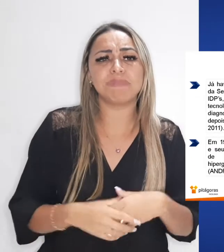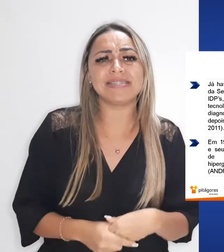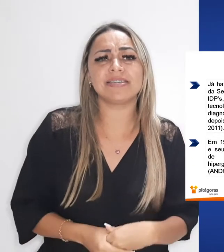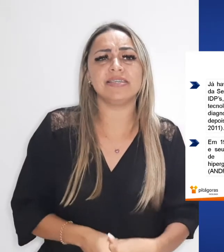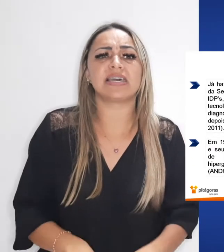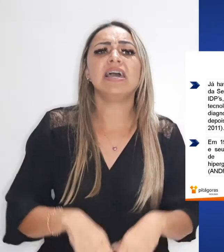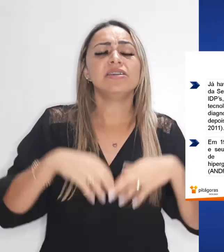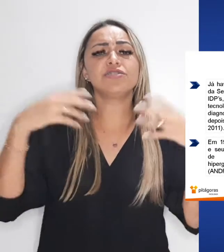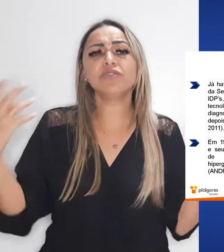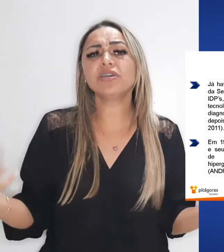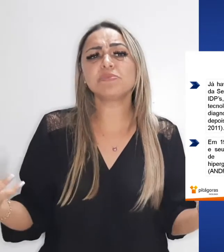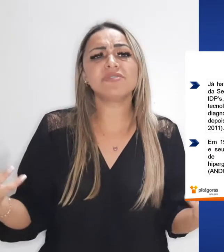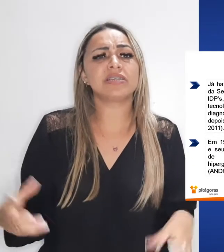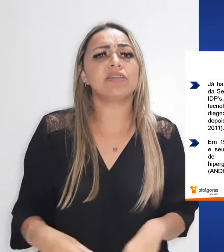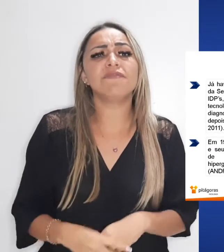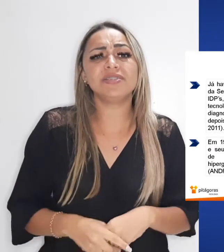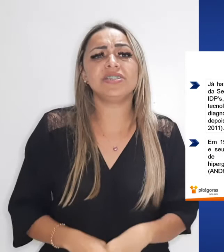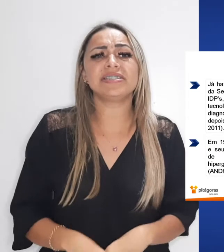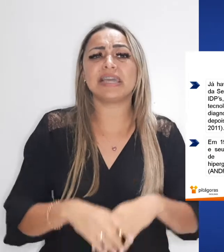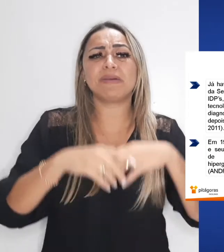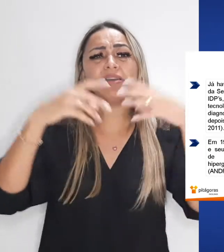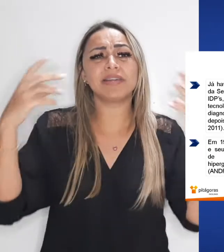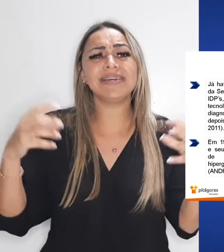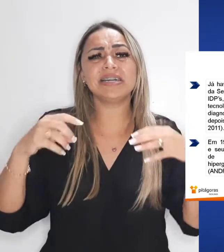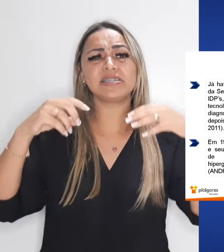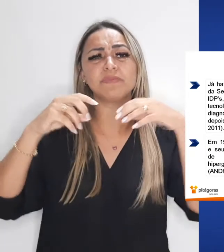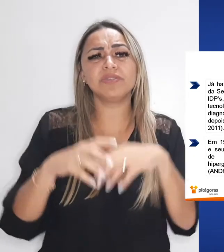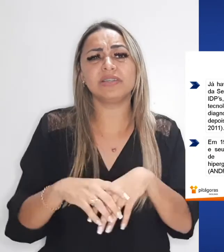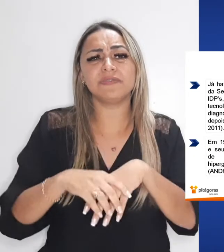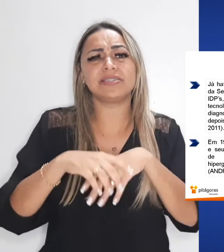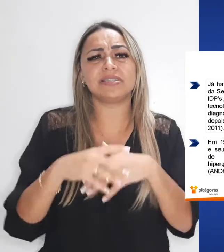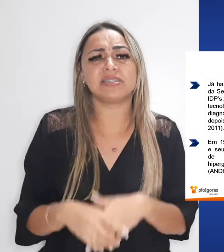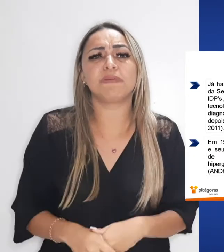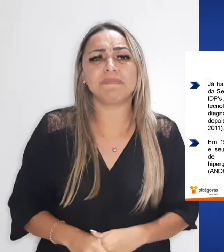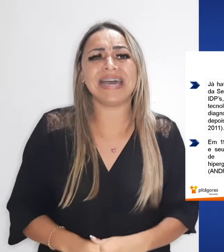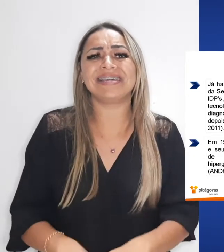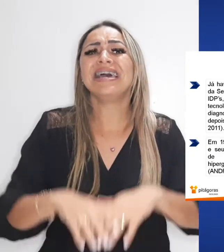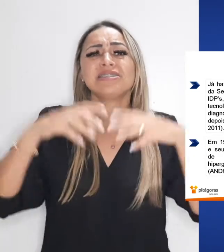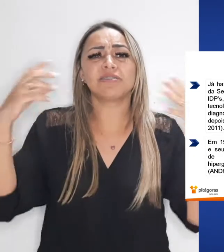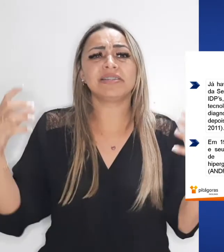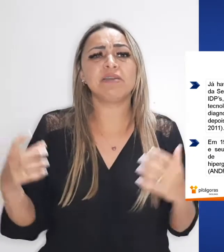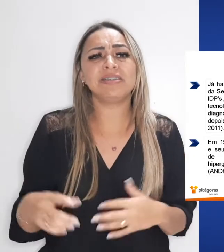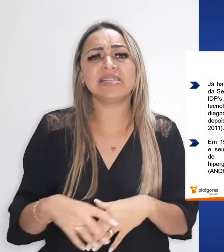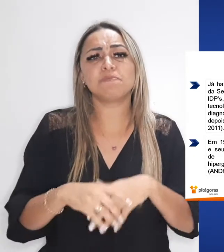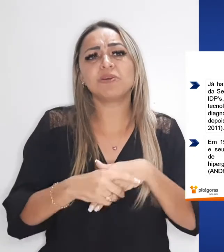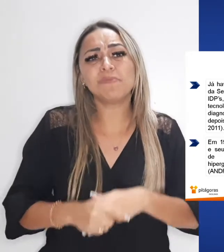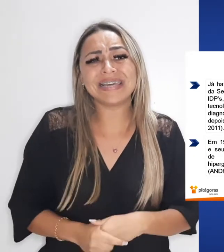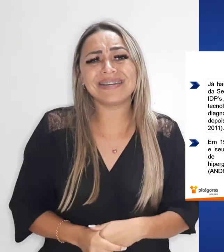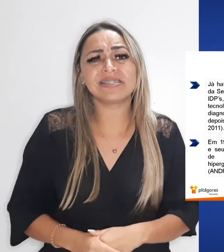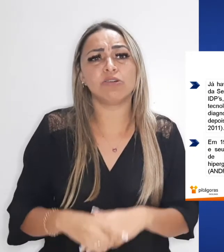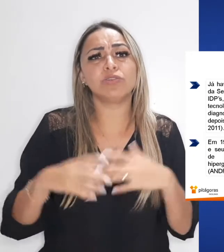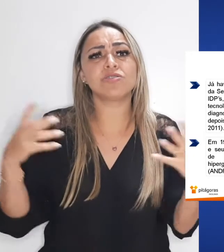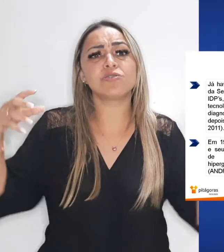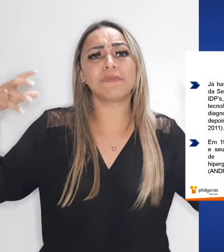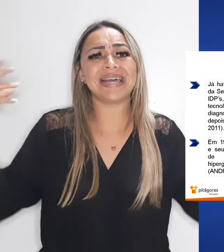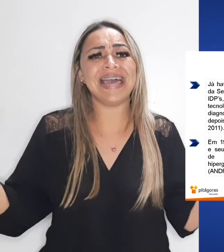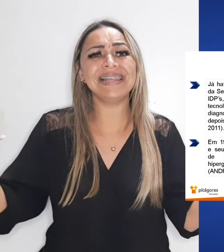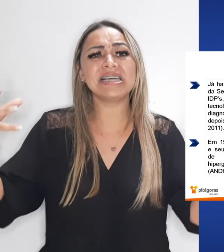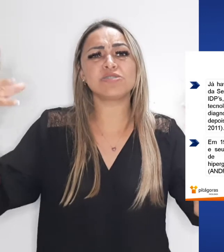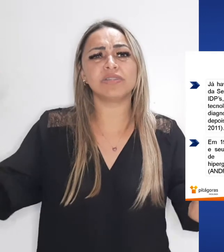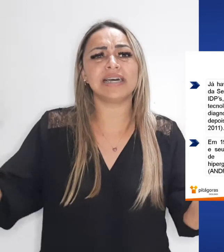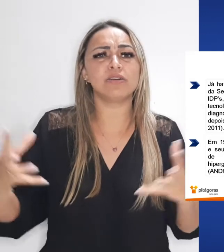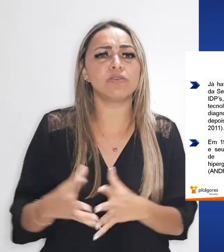de pesquisa. Junho de 2019 diz que a maioria das imunodeficiências primárias são determinadas por uma herança